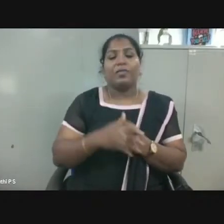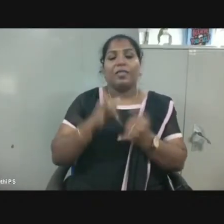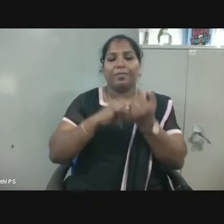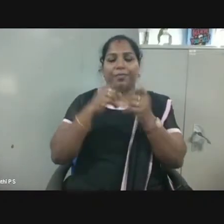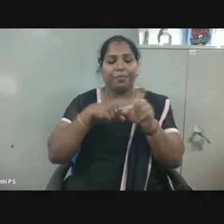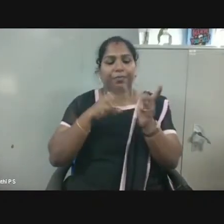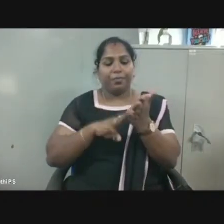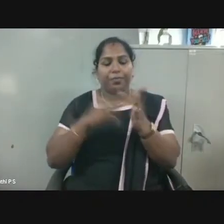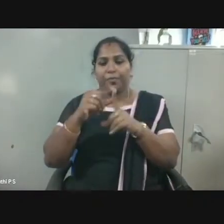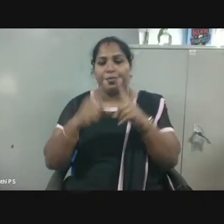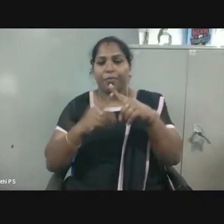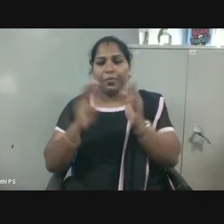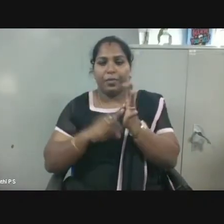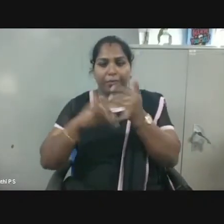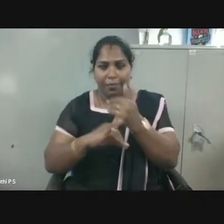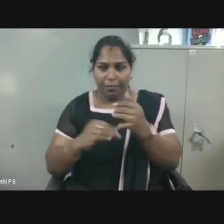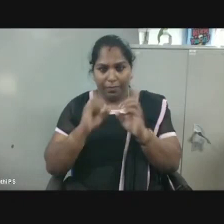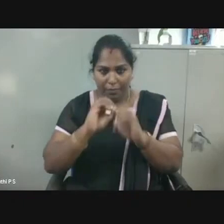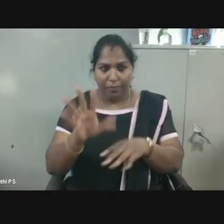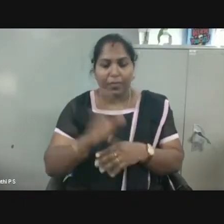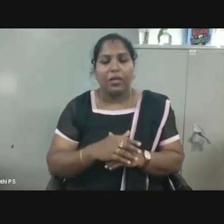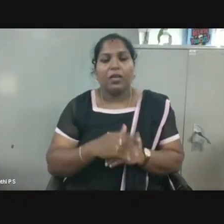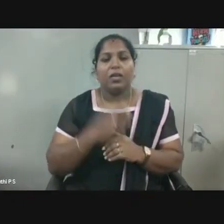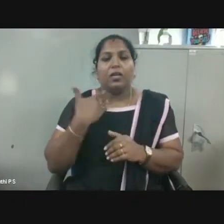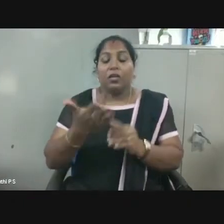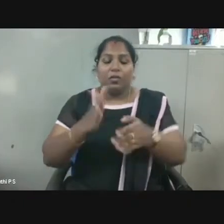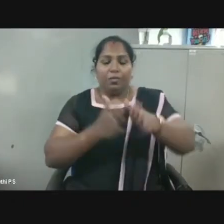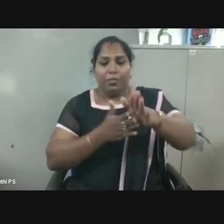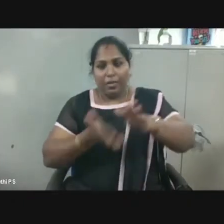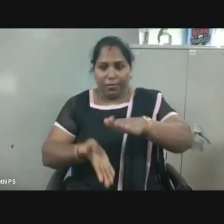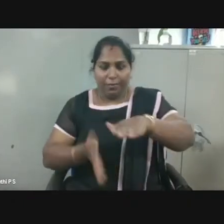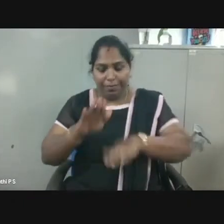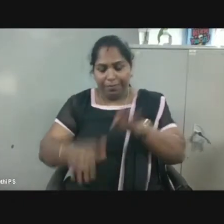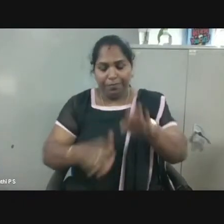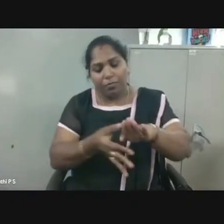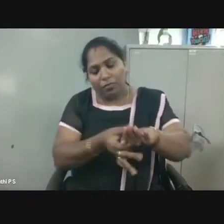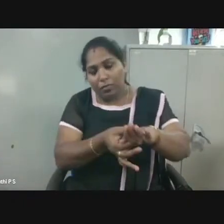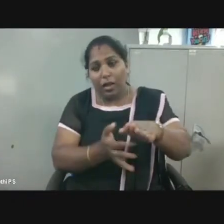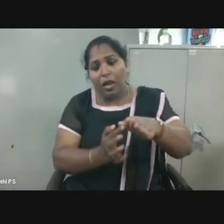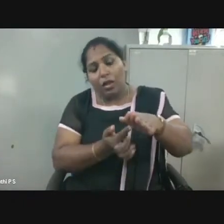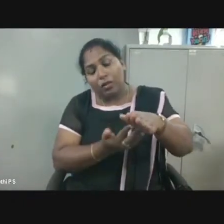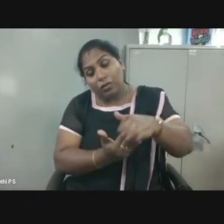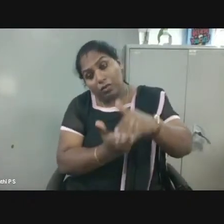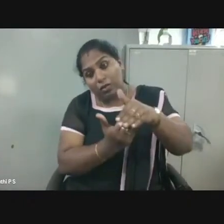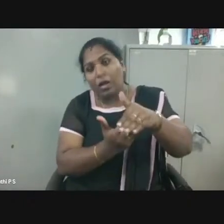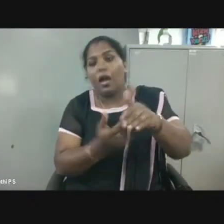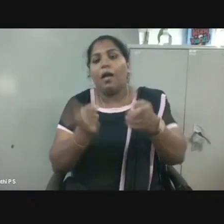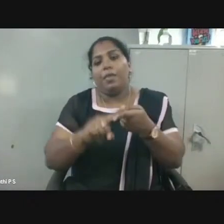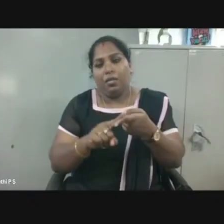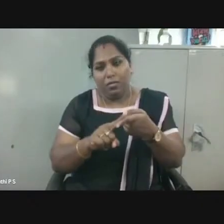ഇവരുടെ കാലിന്റെ ഉപ്പൂറ്റി അകത്തോട്ട് വളഞ്ഞിട്ട് ഇക്കനോസ്പാരസ് ഡിഫോമിറ്റി ഞങ്ങൾ പറയുന്നൊരു ഡിഫോമിറ്റി